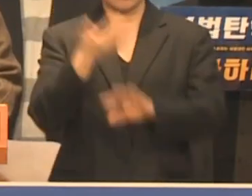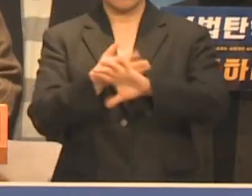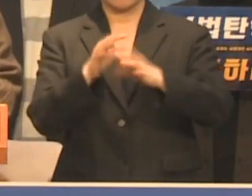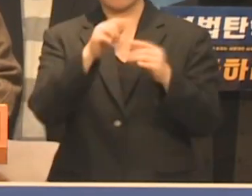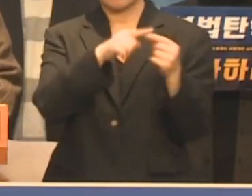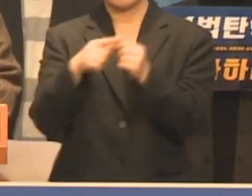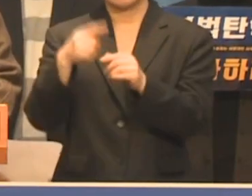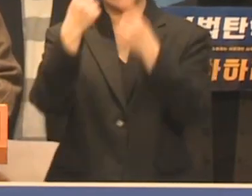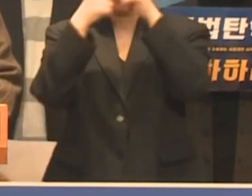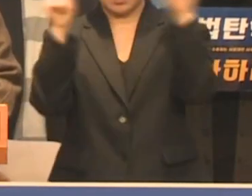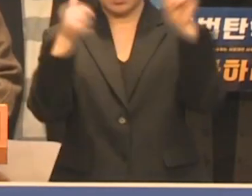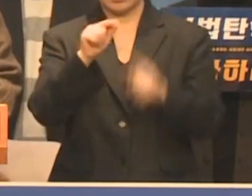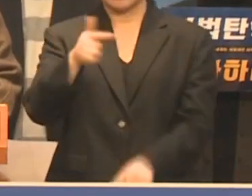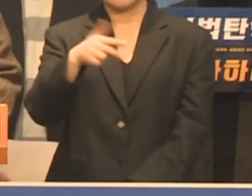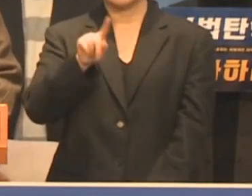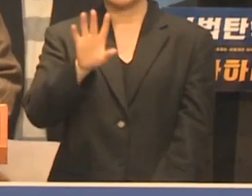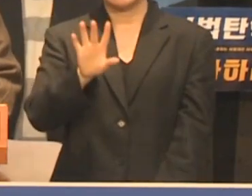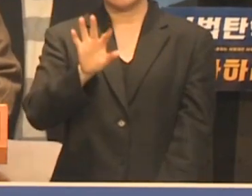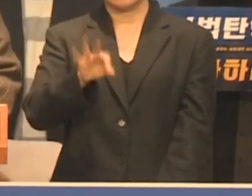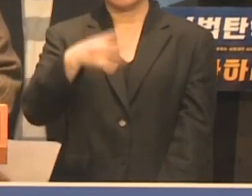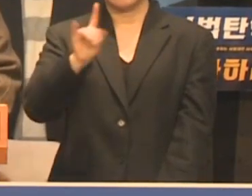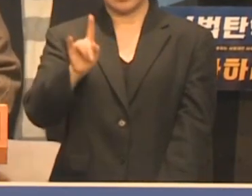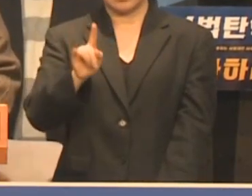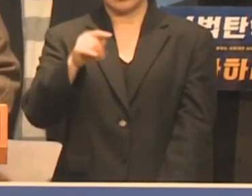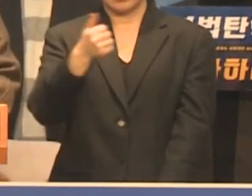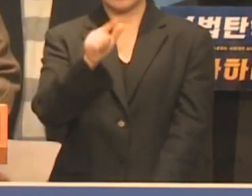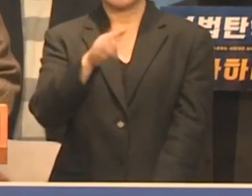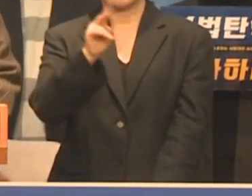김태범, 한성대 문기업, 한양대 장수영.